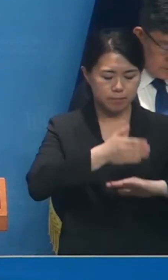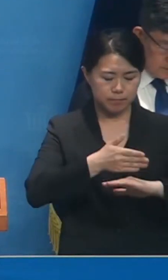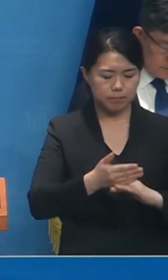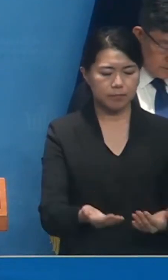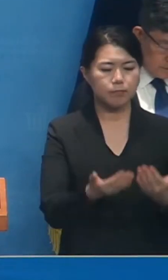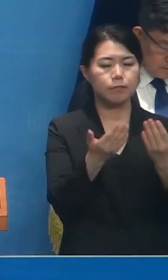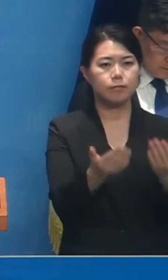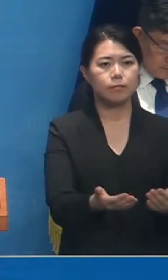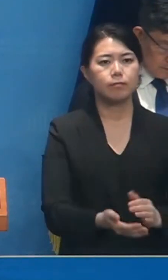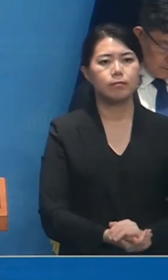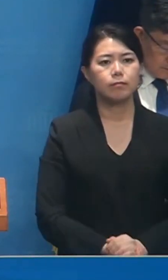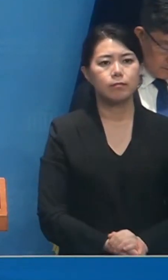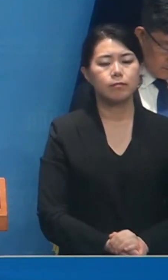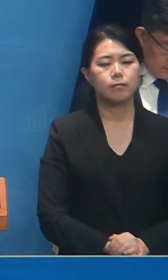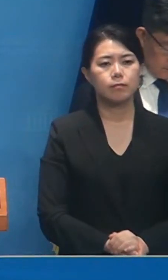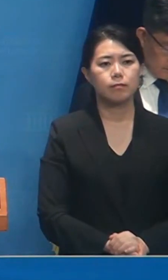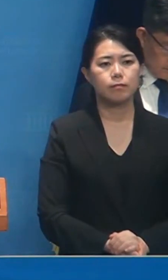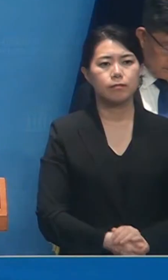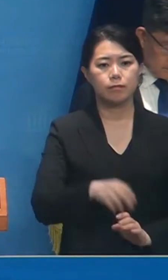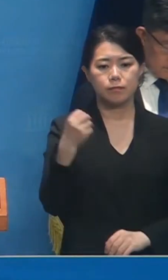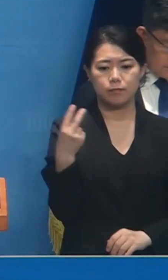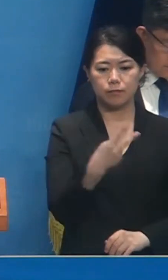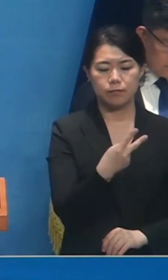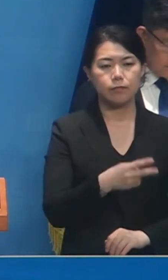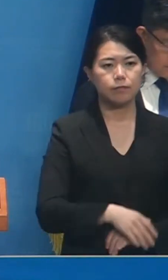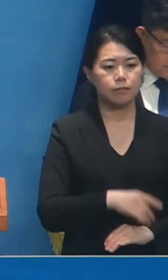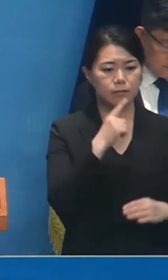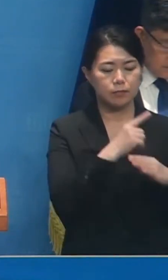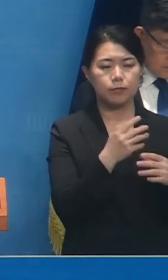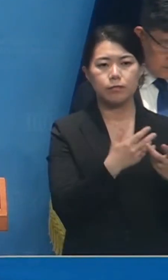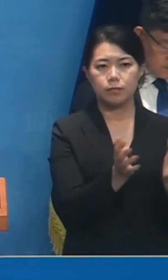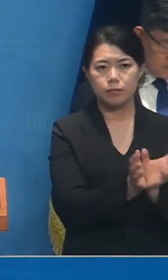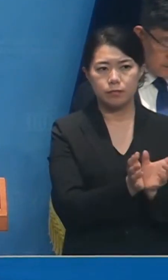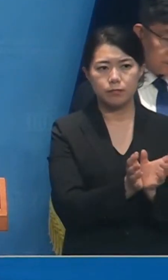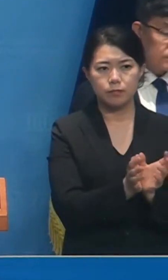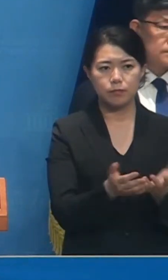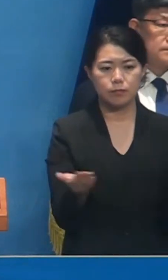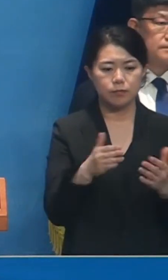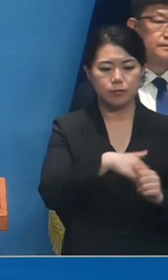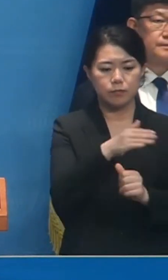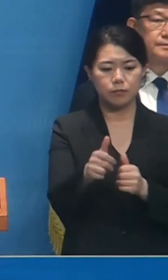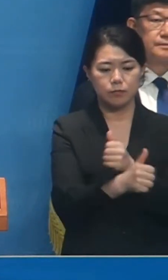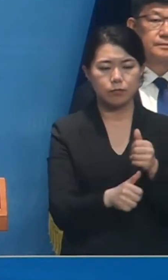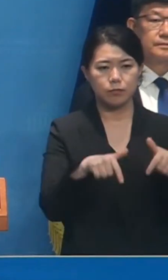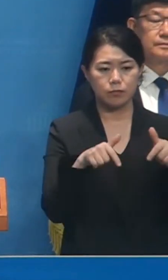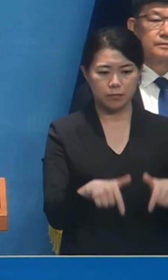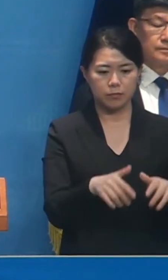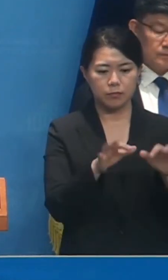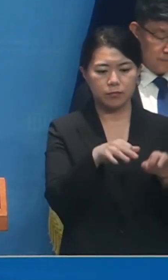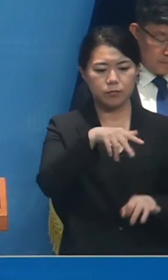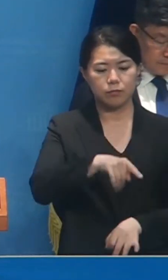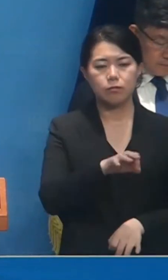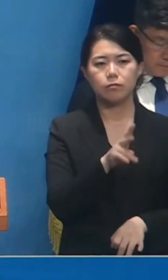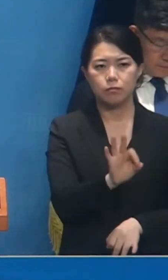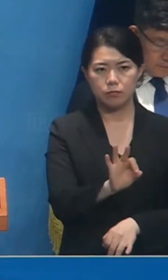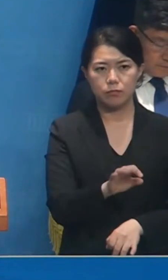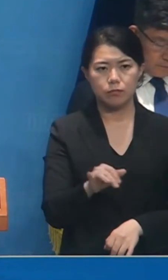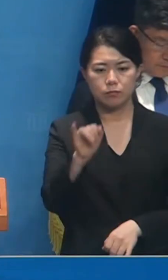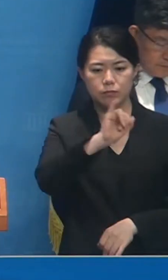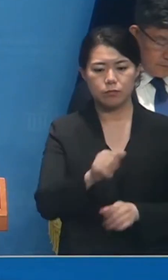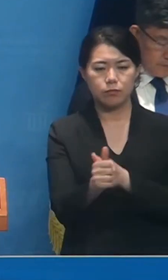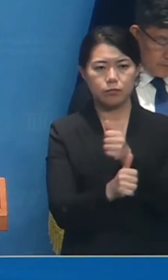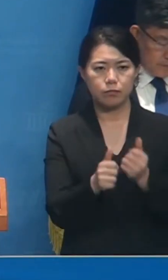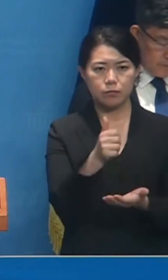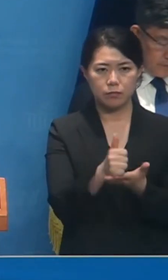감사의 말씀을 드립니다. 또한 더불어민주당 한국노동위 간사이신 김주영 의원님과